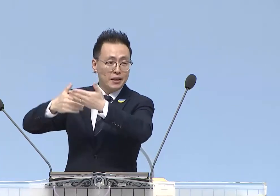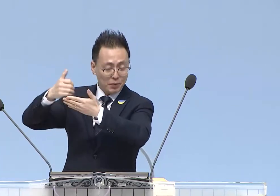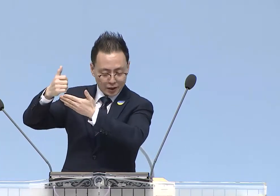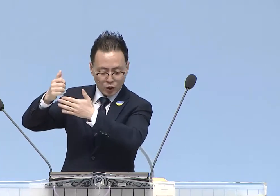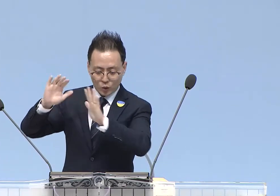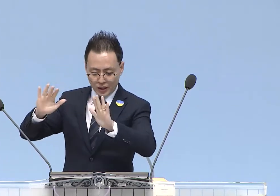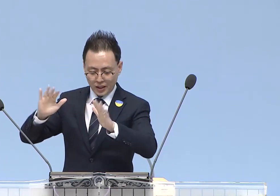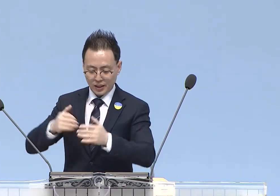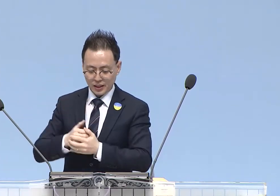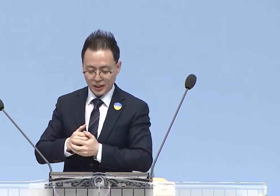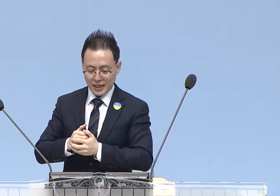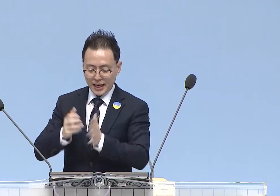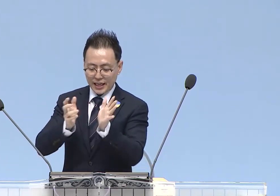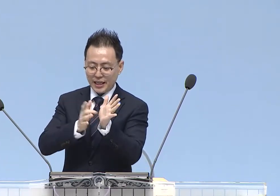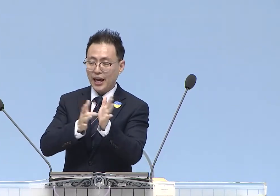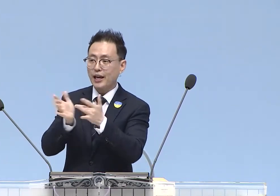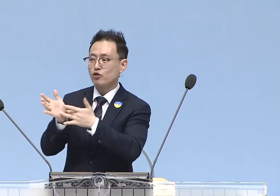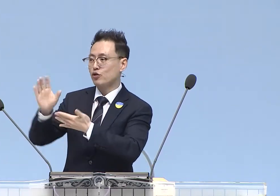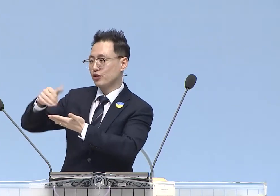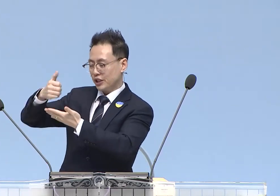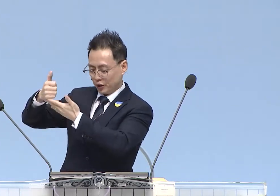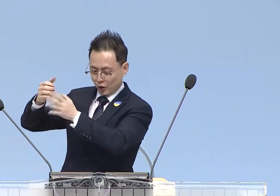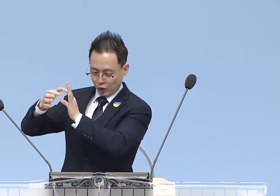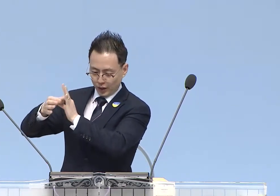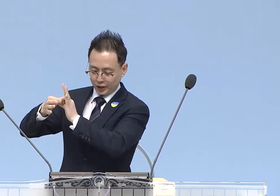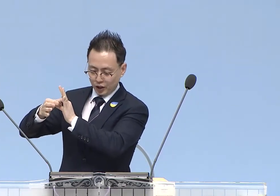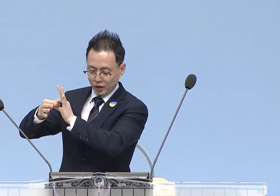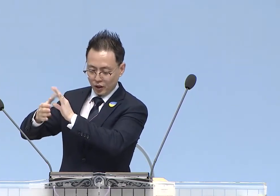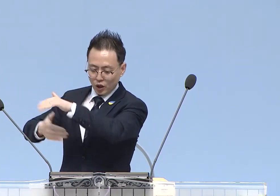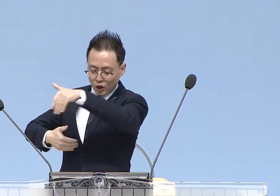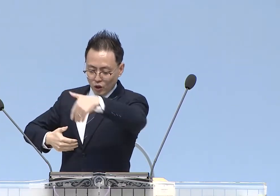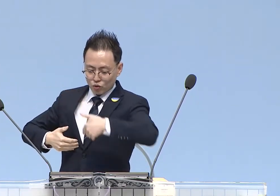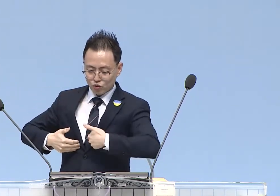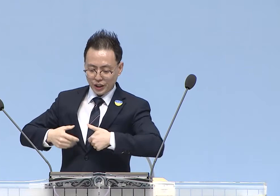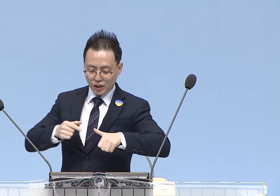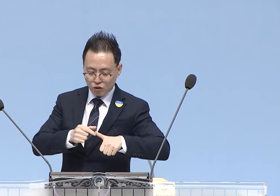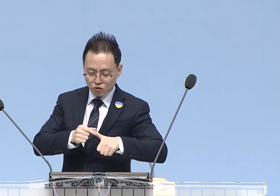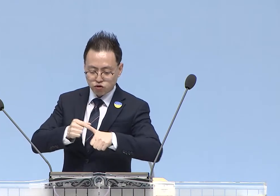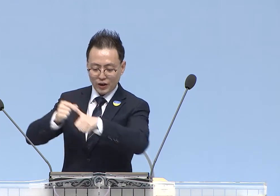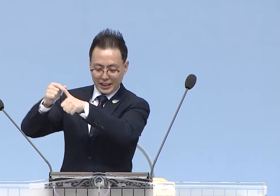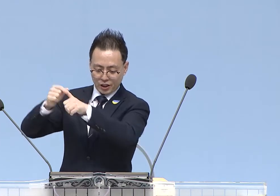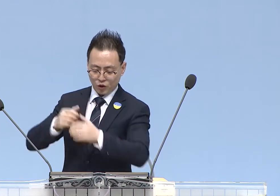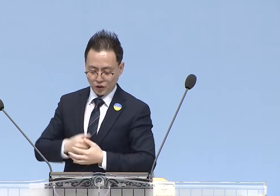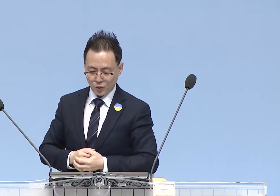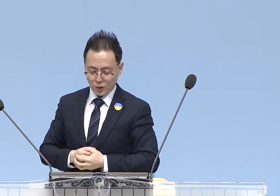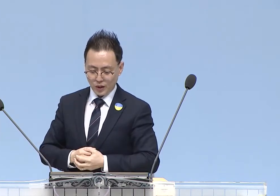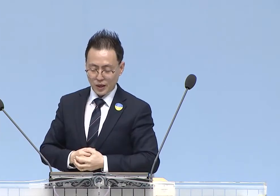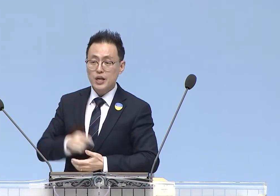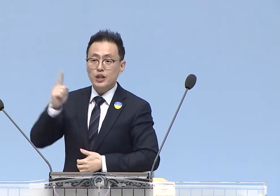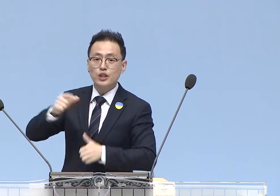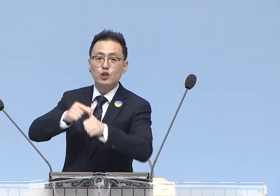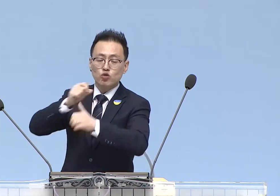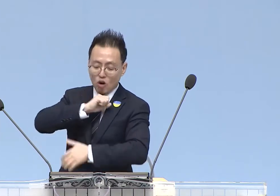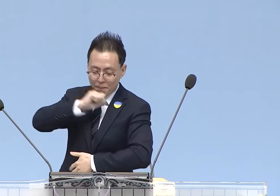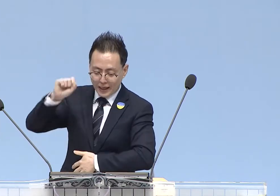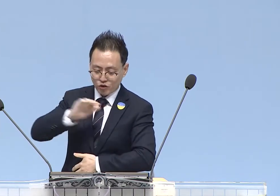하나님께서 오늘 예수 그리스도를 통해서 우리를 구원하실 것이고 그 구원받은